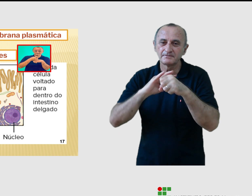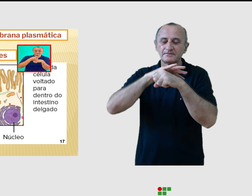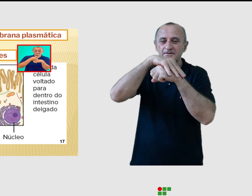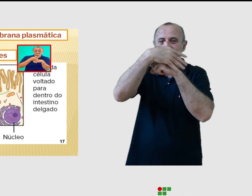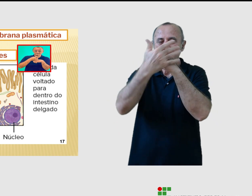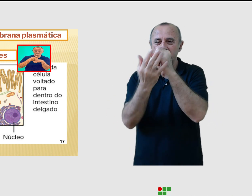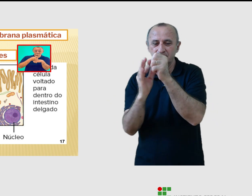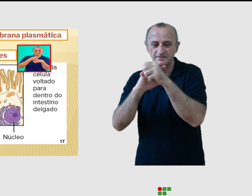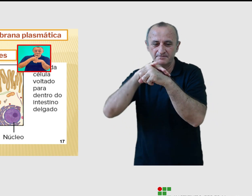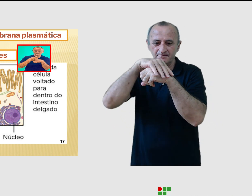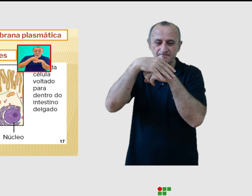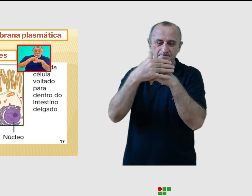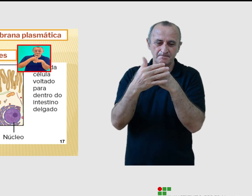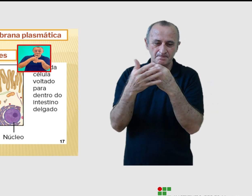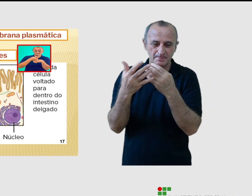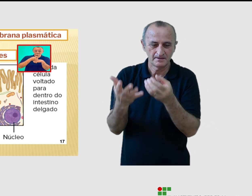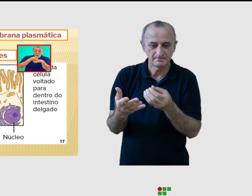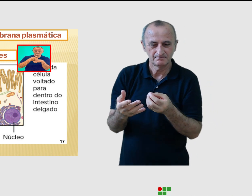Veja aqui,